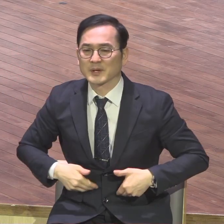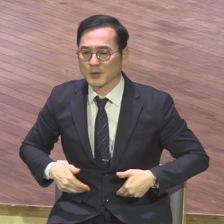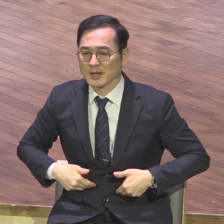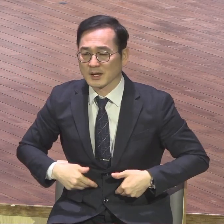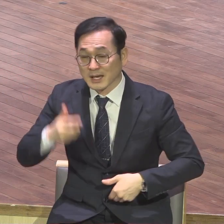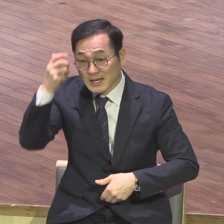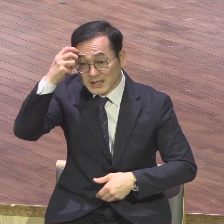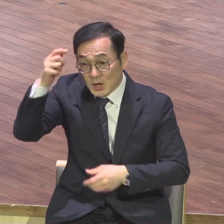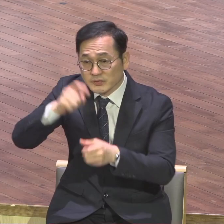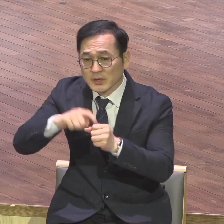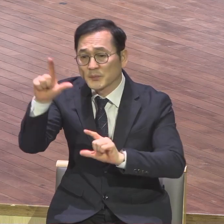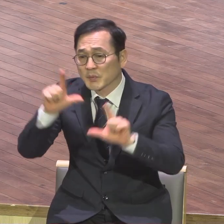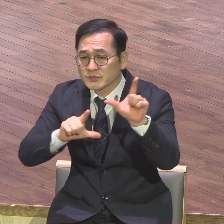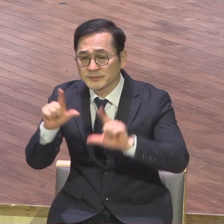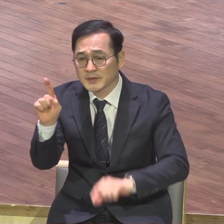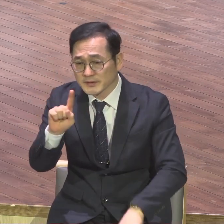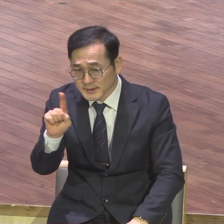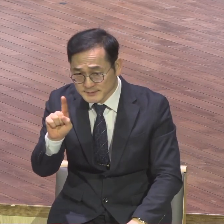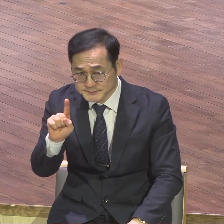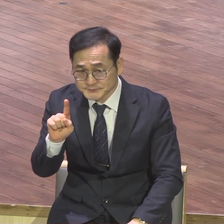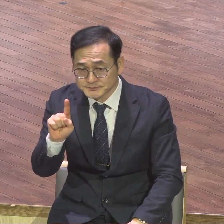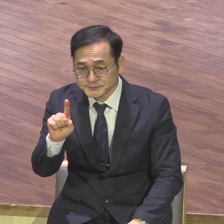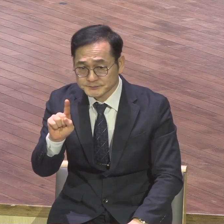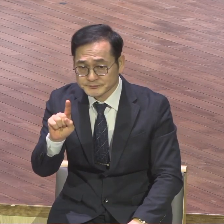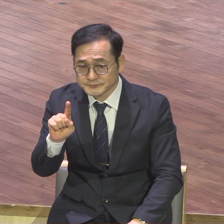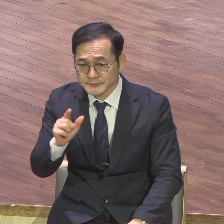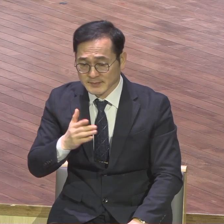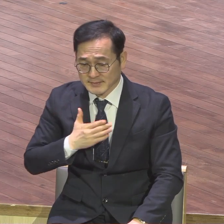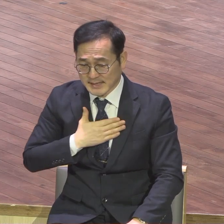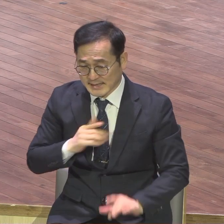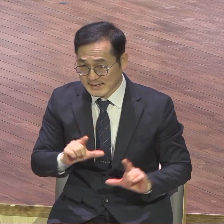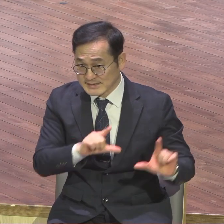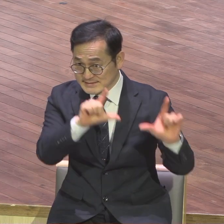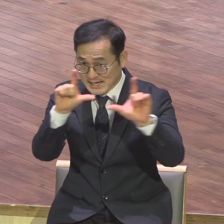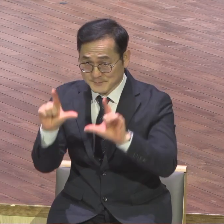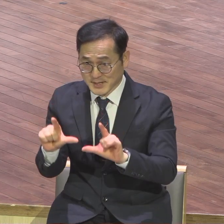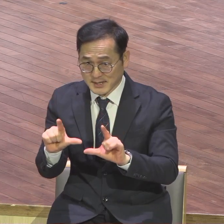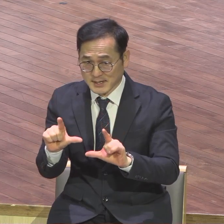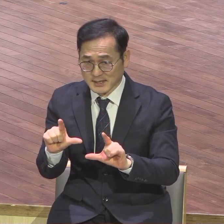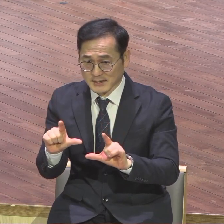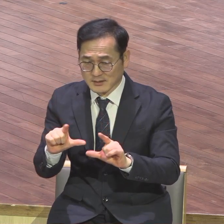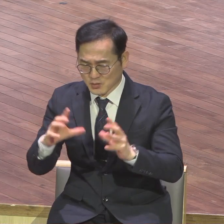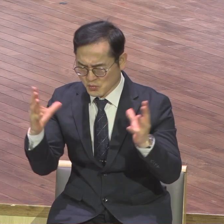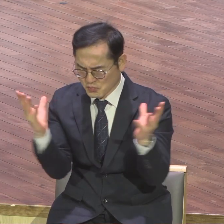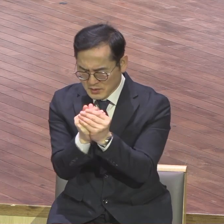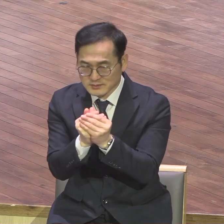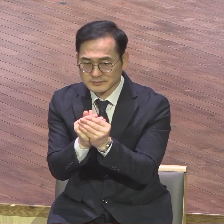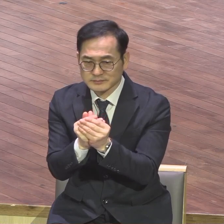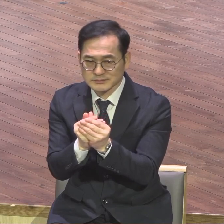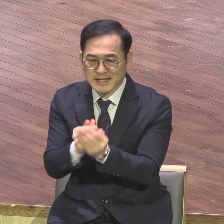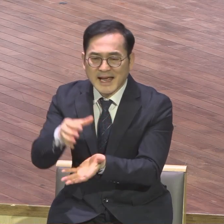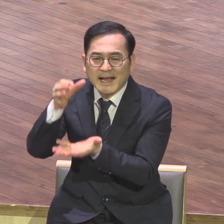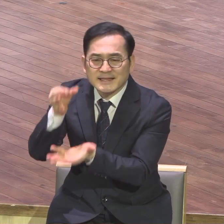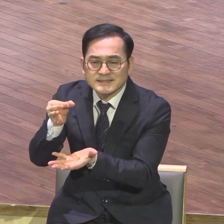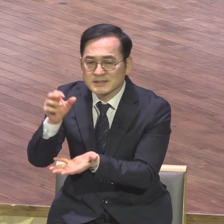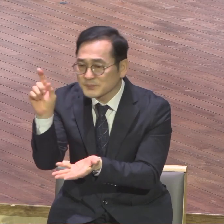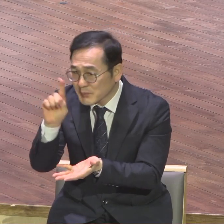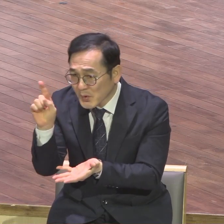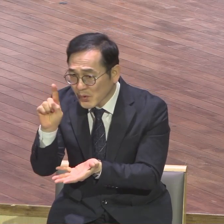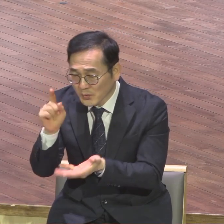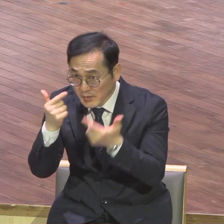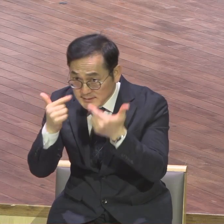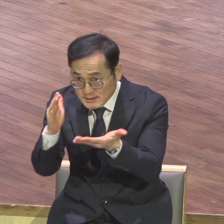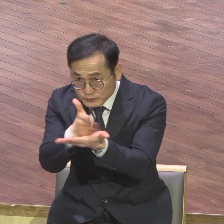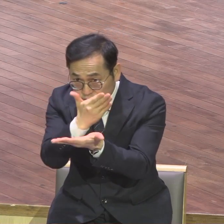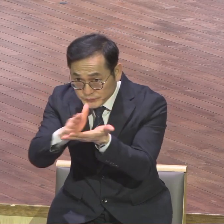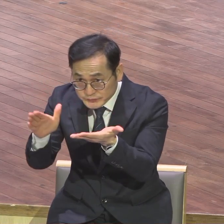오늘 말씀 제목처럼 내 삶의 절대 가치가 무엇인지 정확하게 분별을